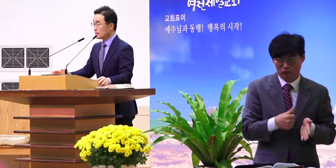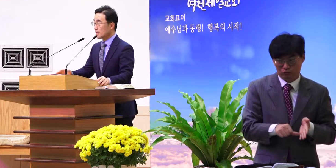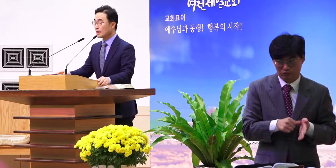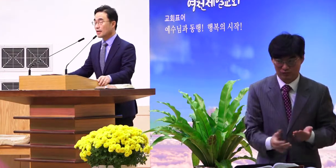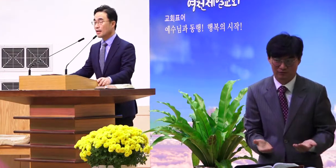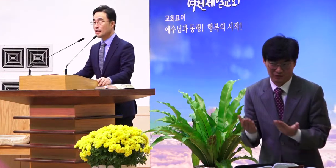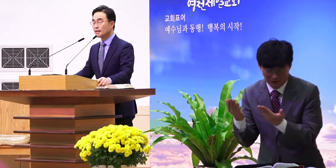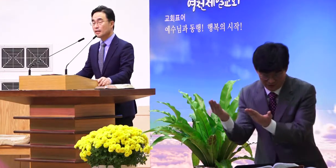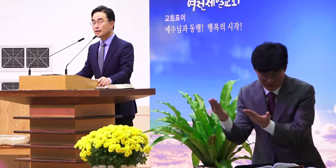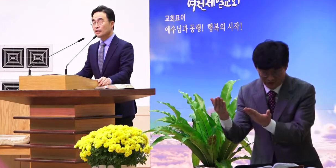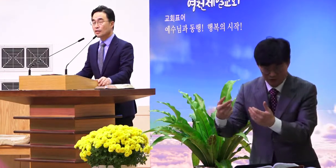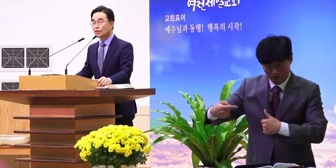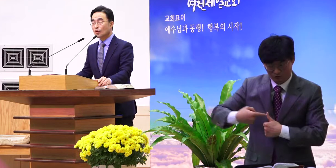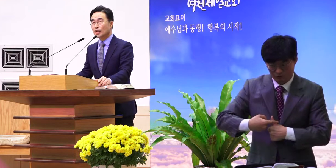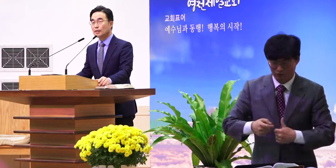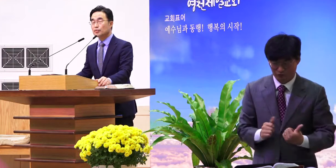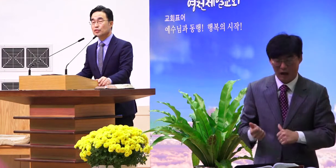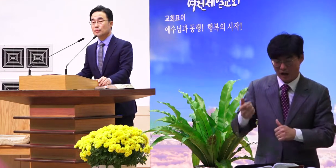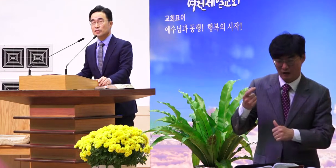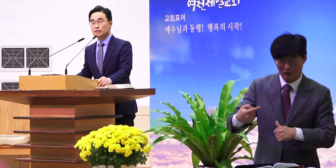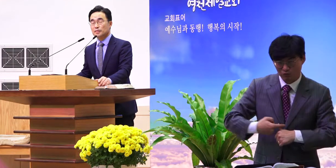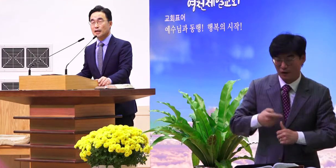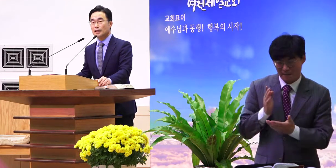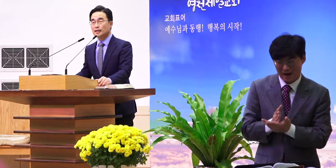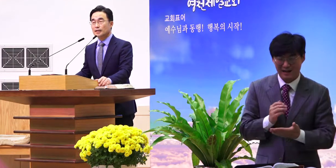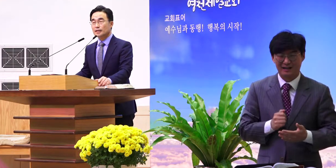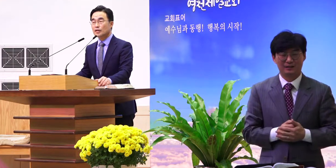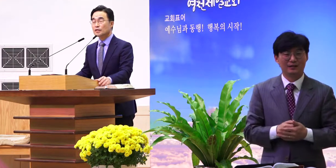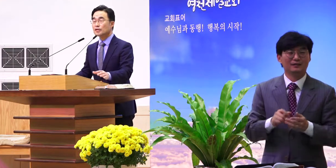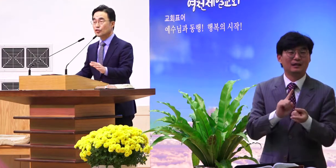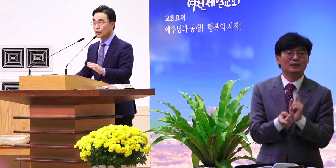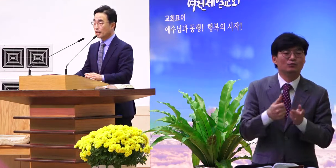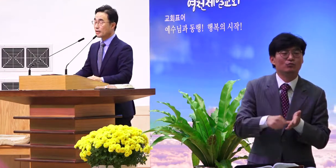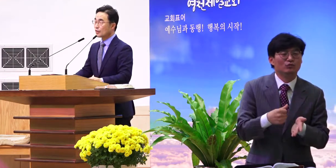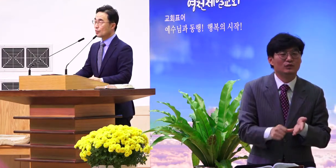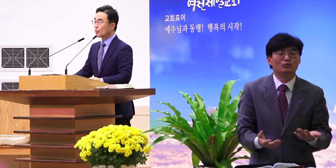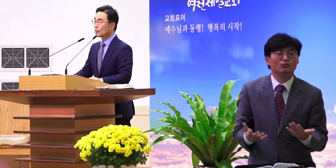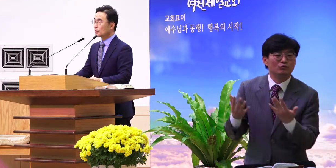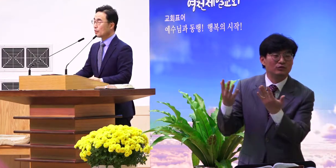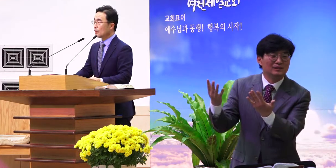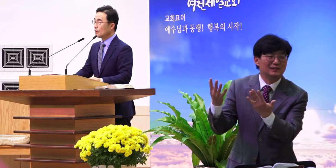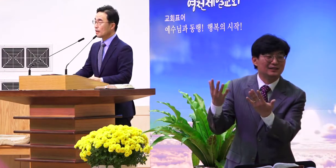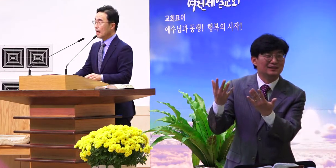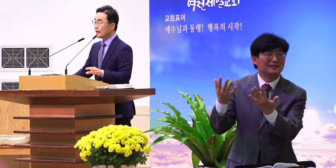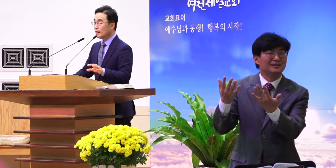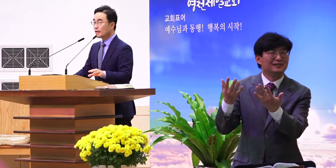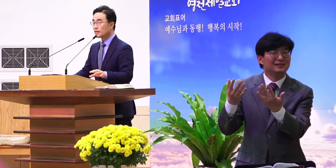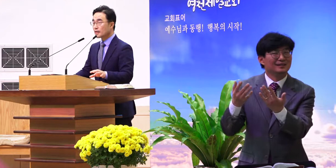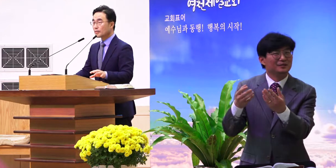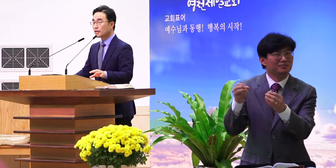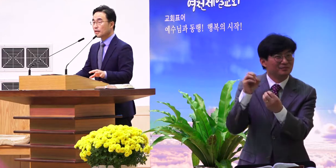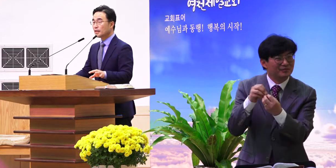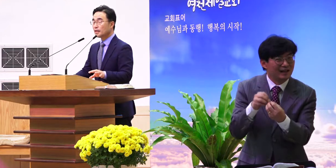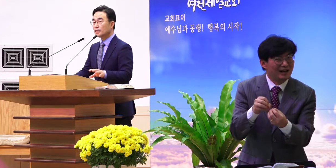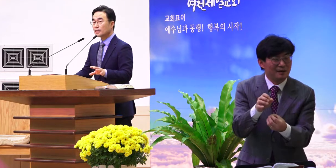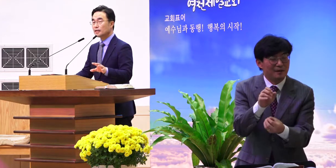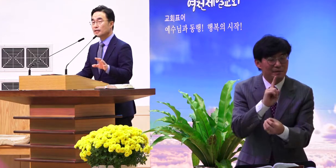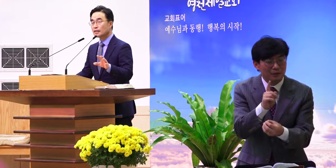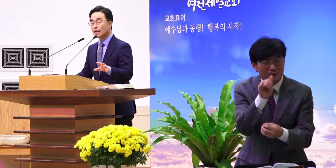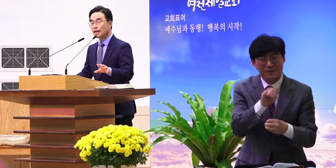신들이 지나가게 하는 그런 고대의 풍습이 있었습니다. 그것에서 유래됐다고 보고 있고, 아일랜드